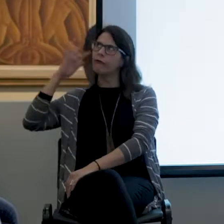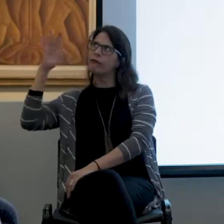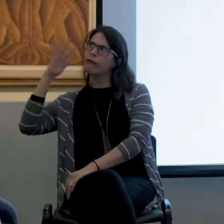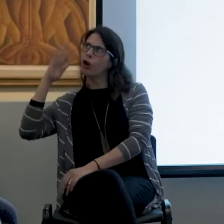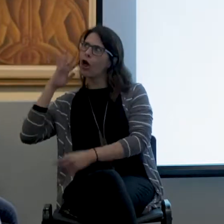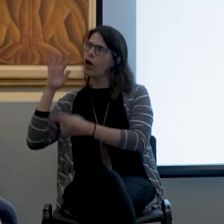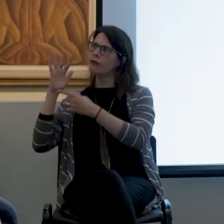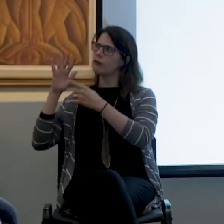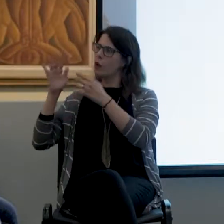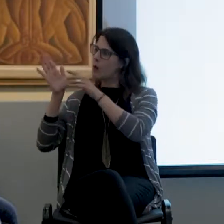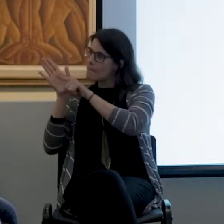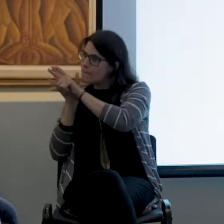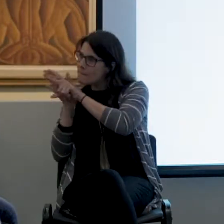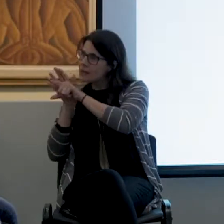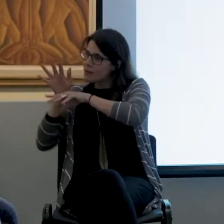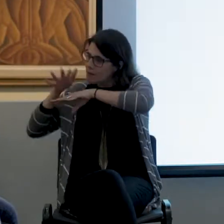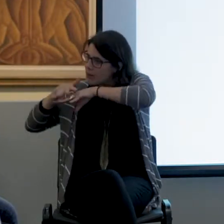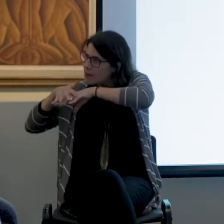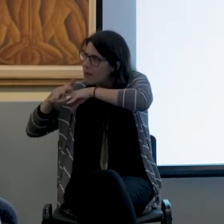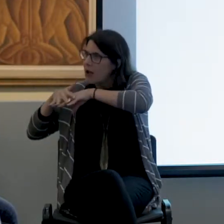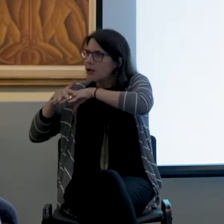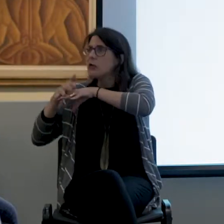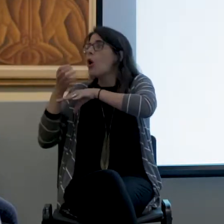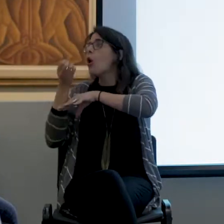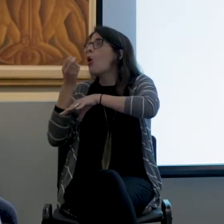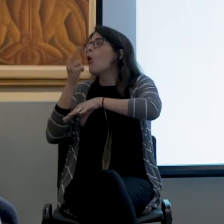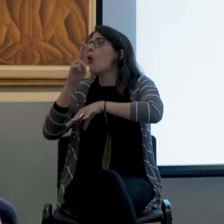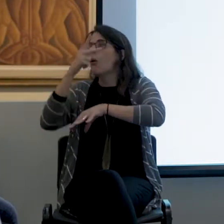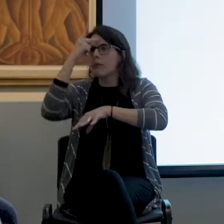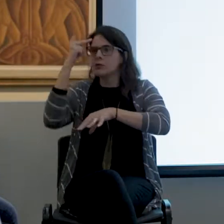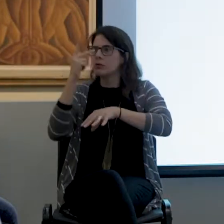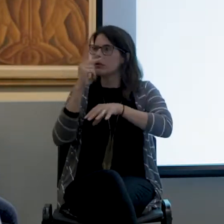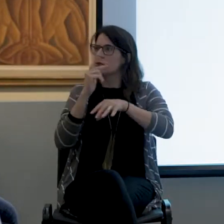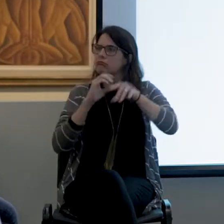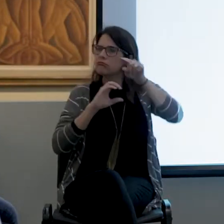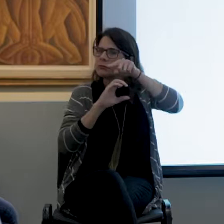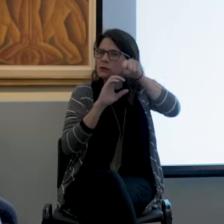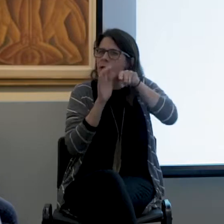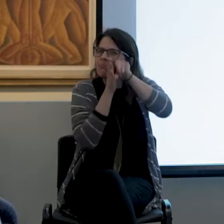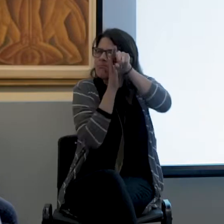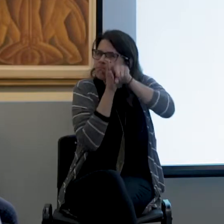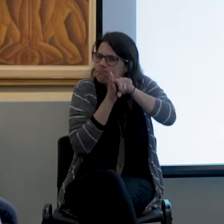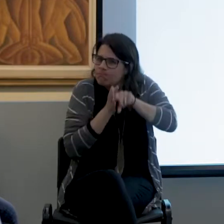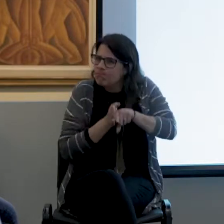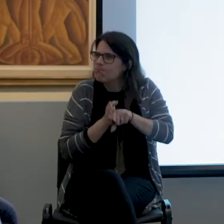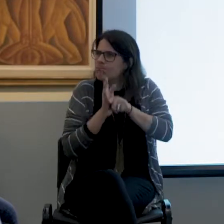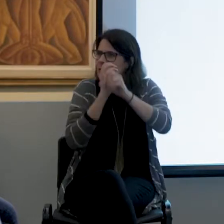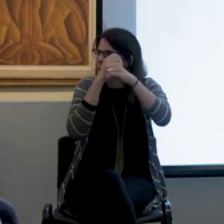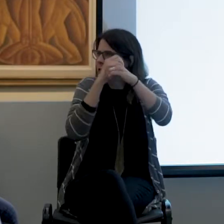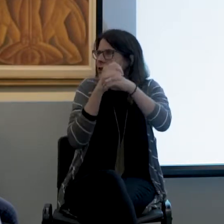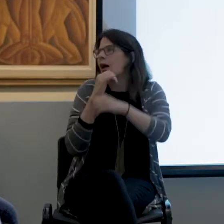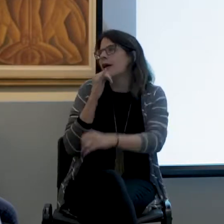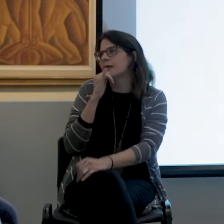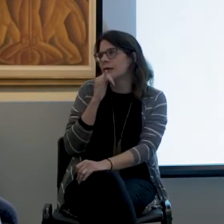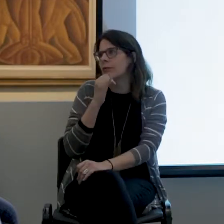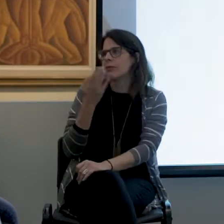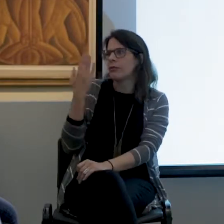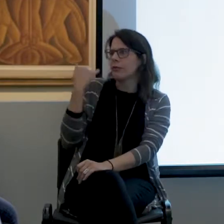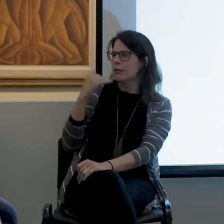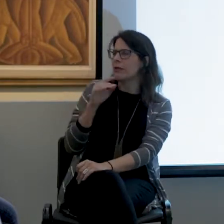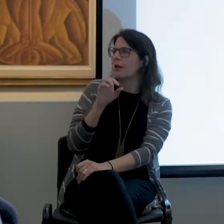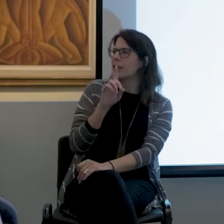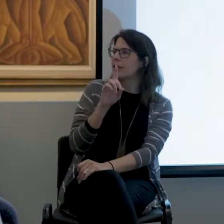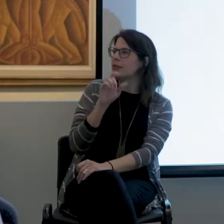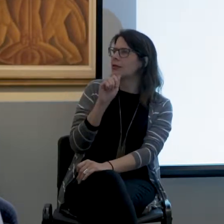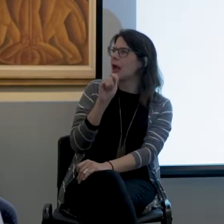e matemático, ou para um cientista, como o meu antepassado, o D'Alembert, que escreveu não é